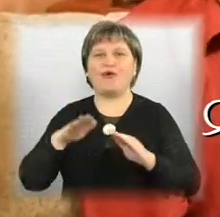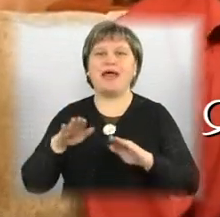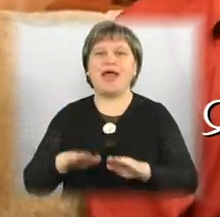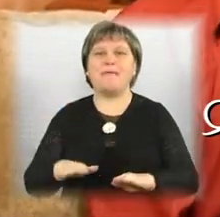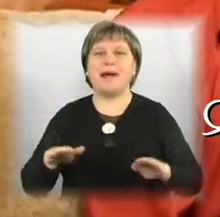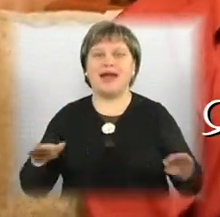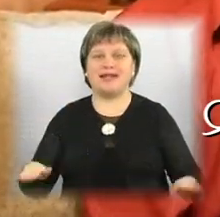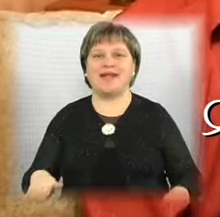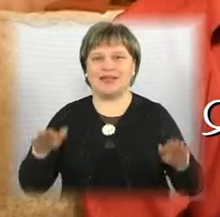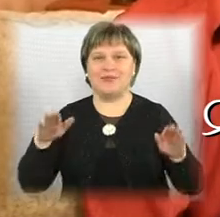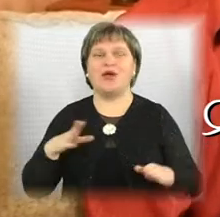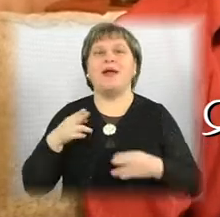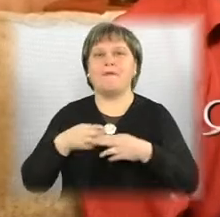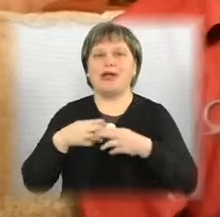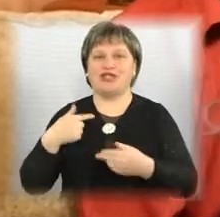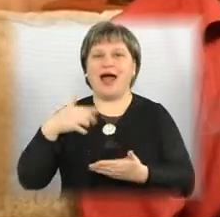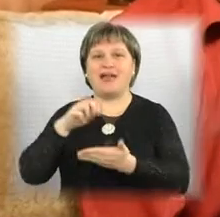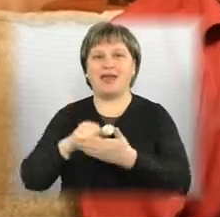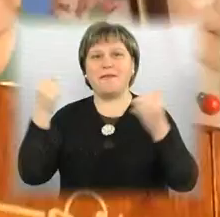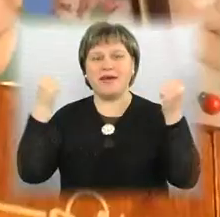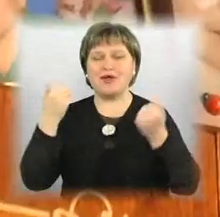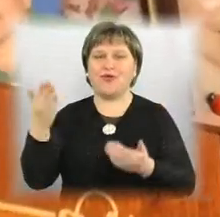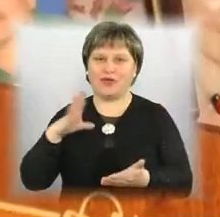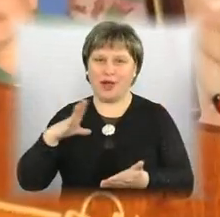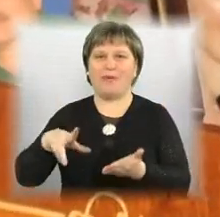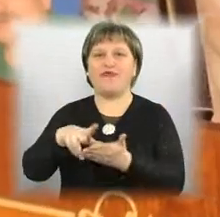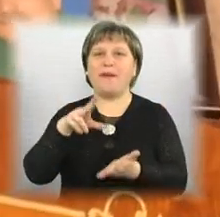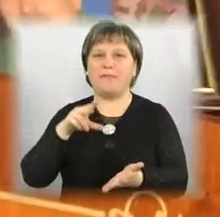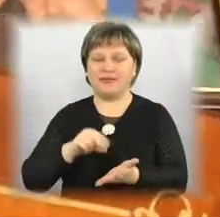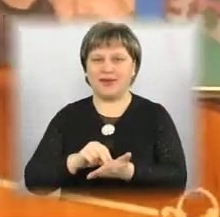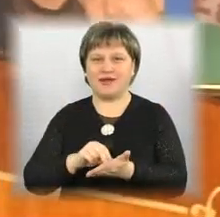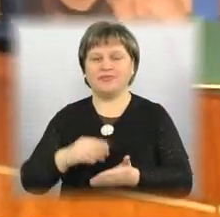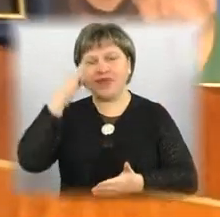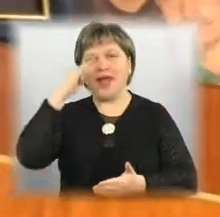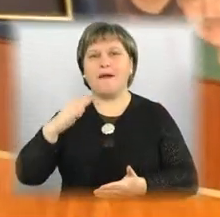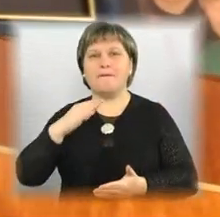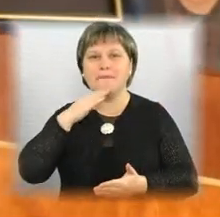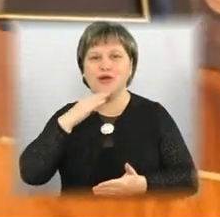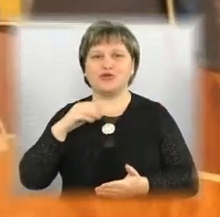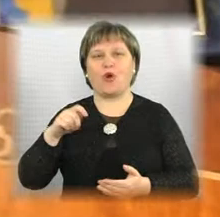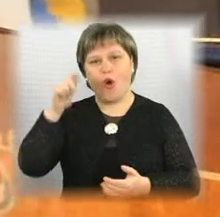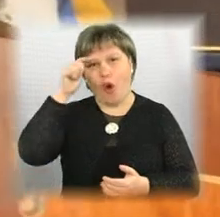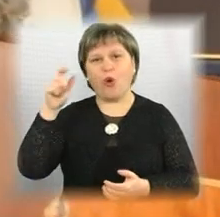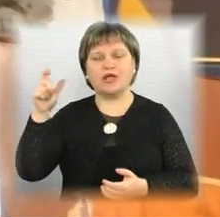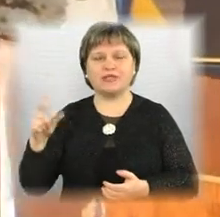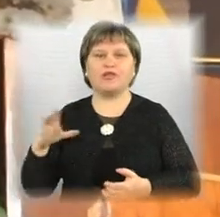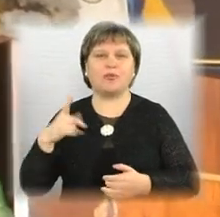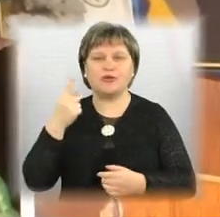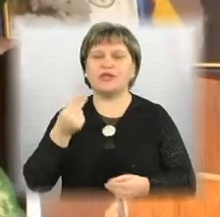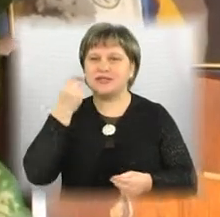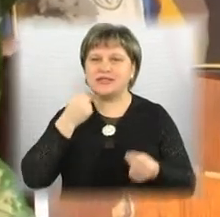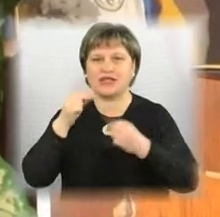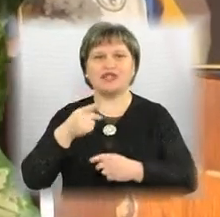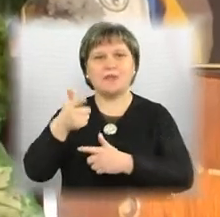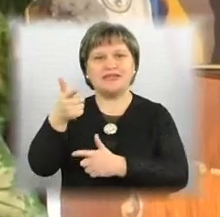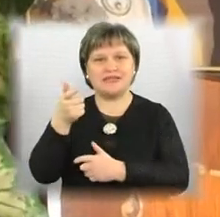бігали, мішали. Ну, у них прем'єр був віддати. Батько Олександра був одним із найкращих стрільців під